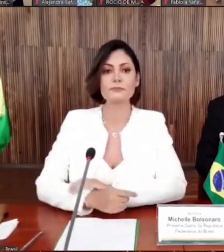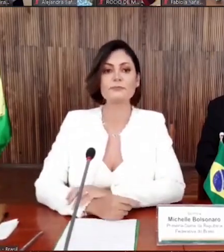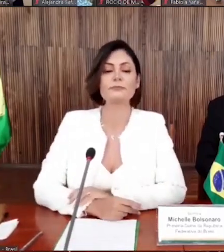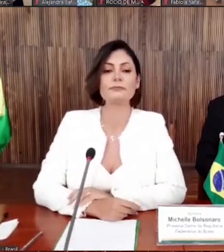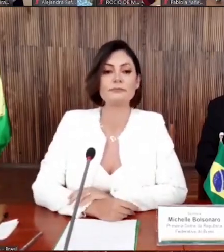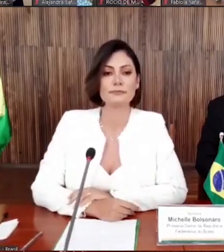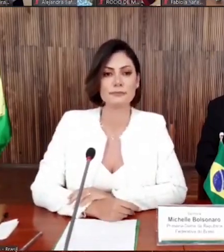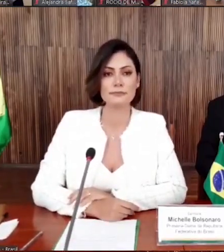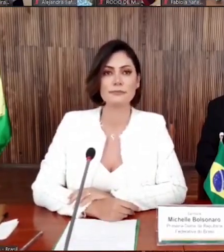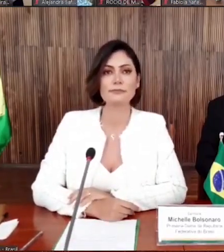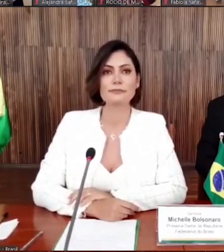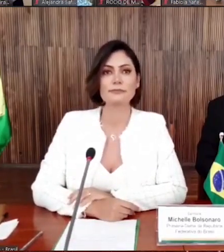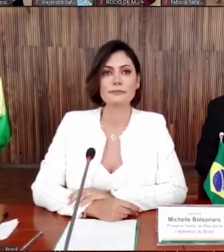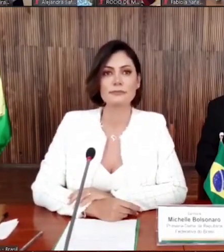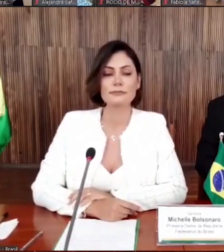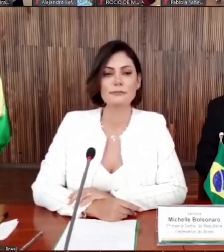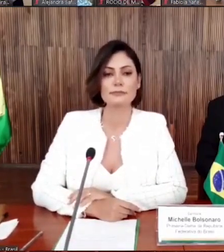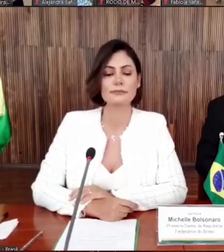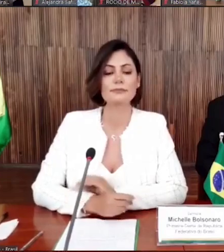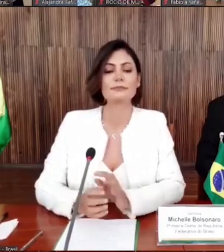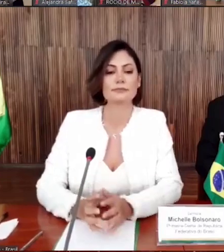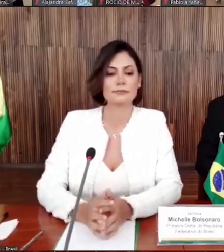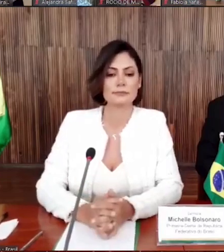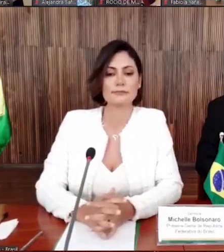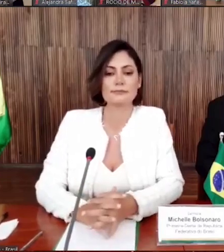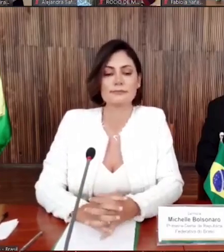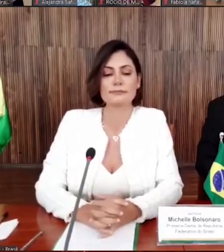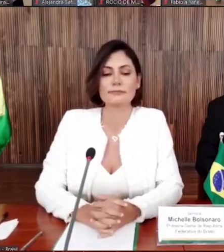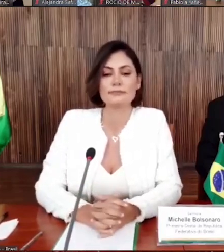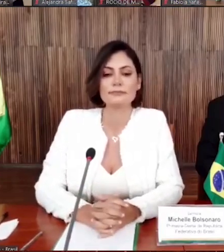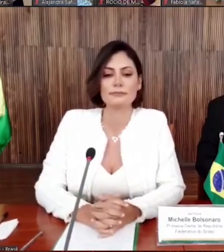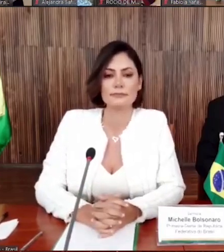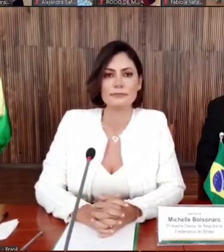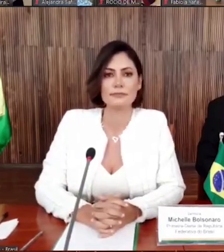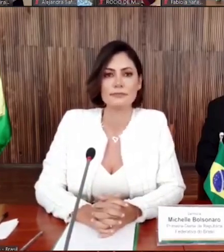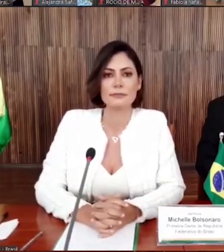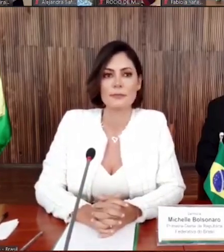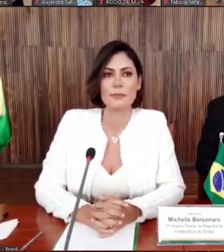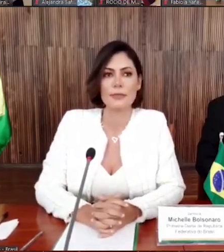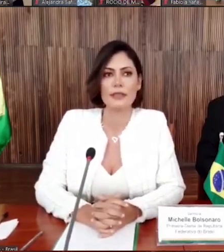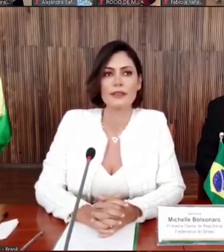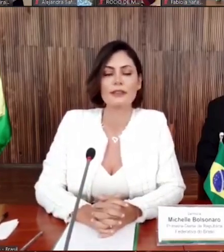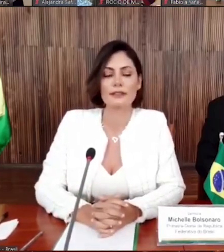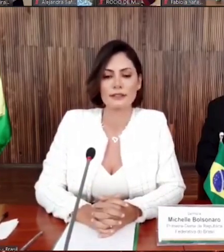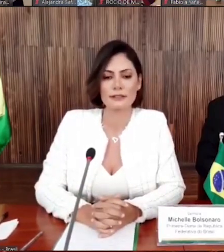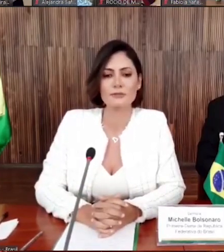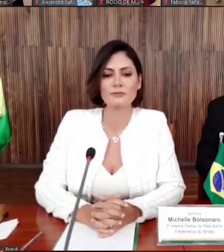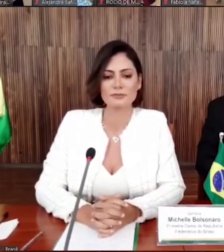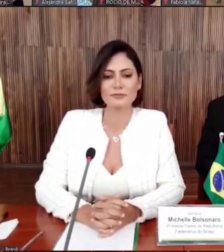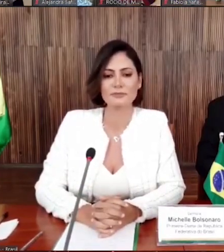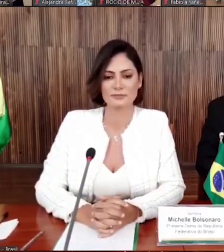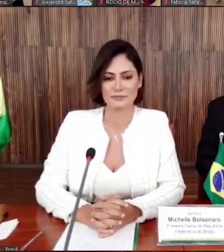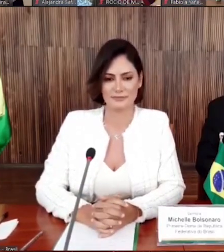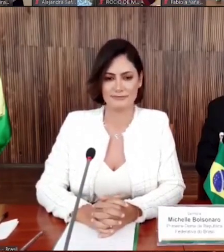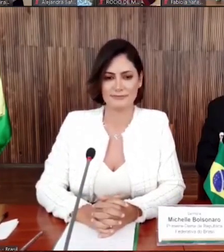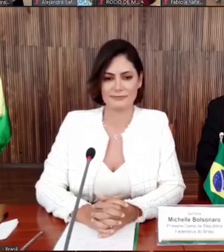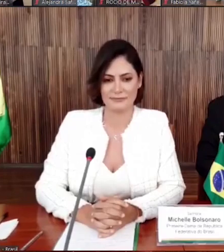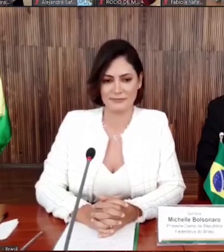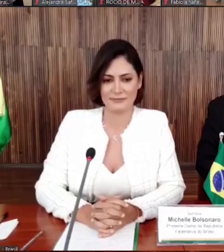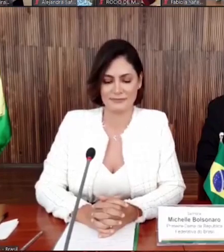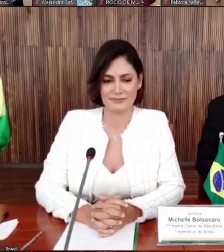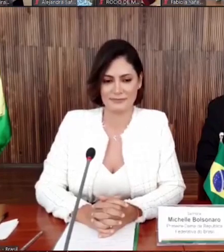como su esposo, fueron los campesinos que ganaron un concurso de cafés de calidad